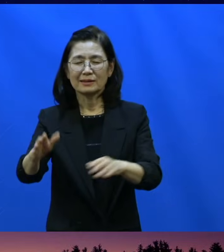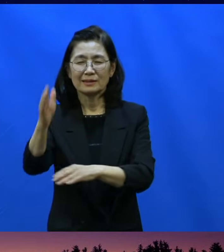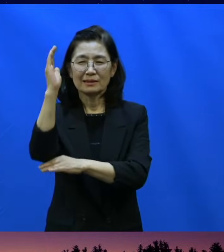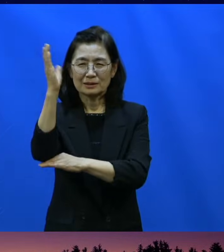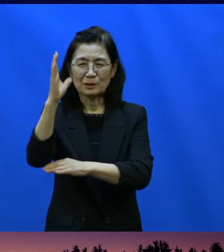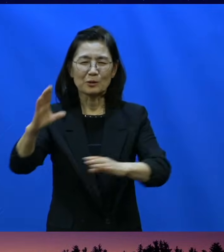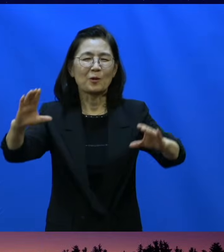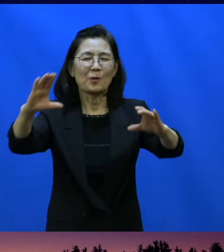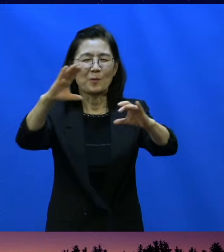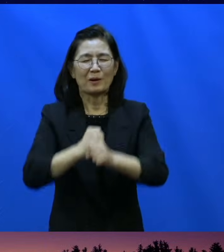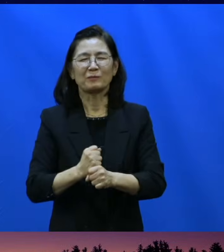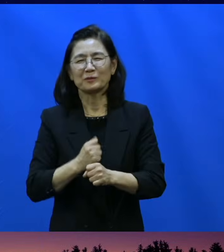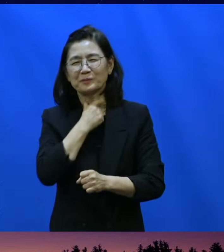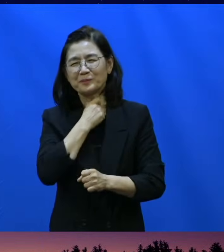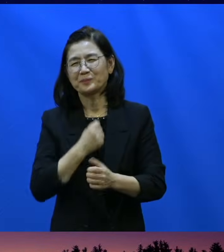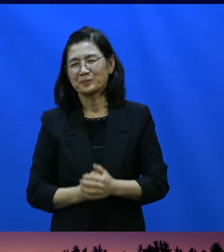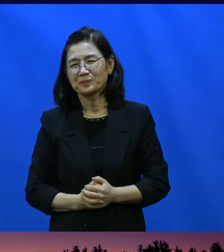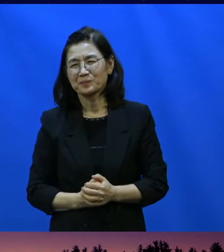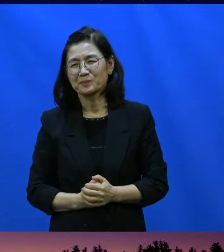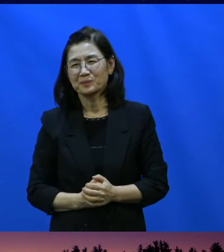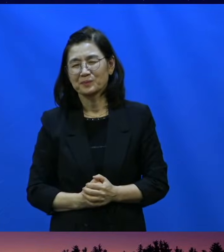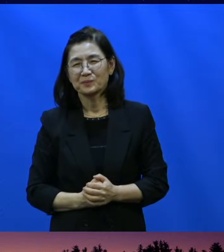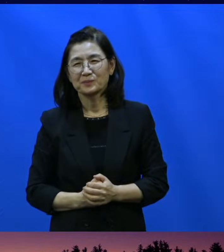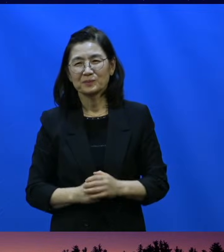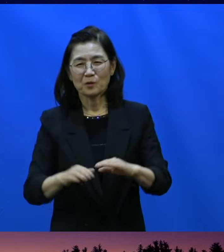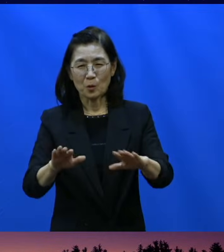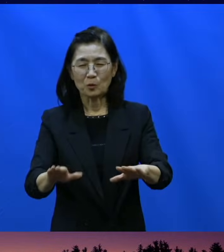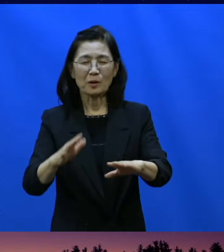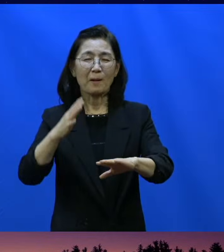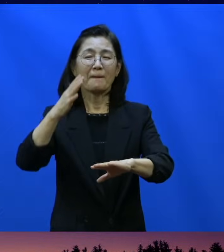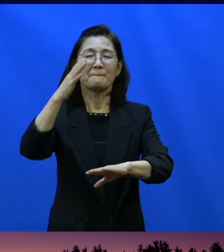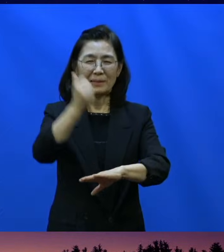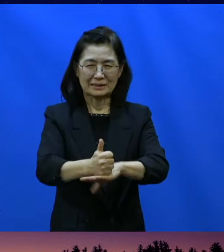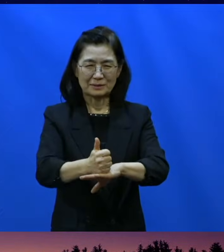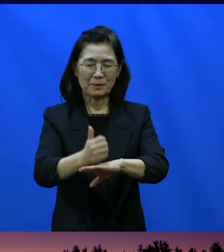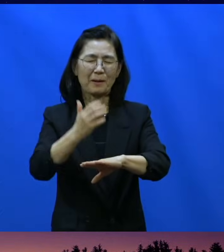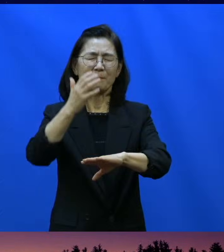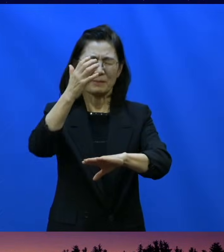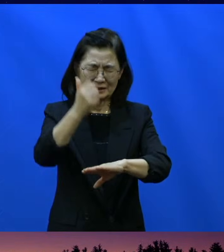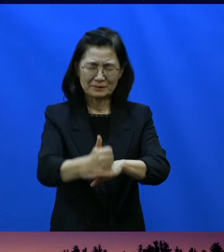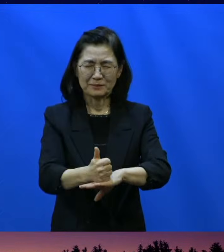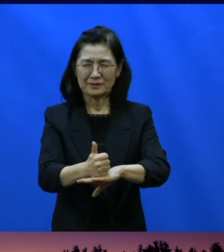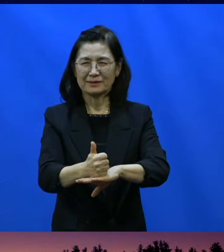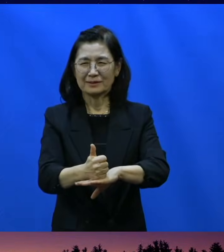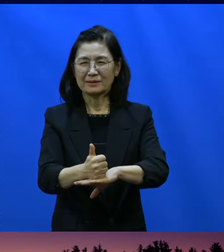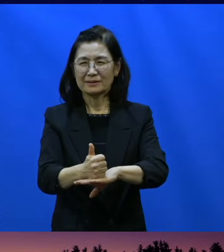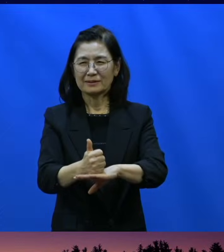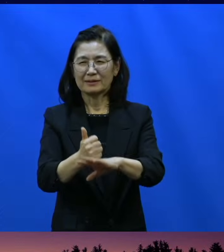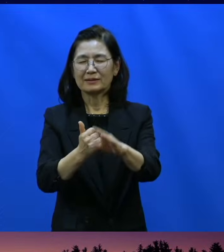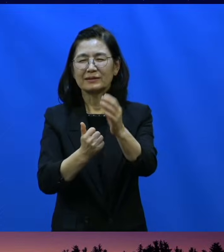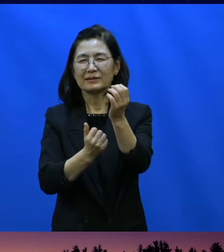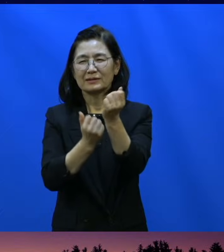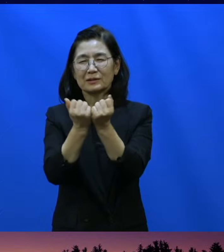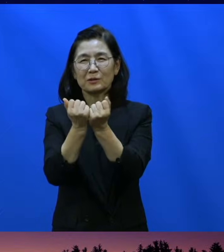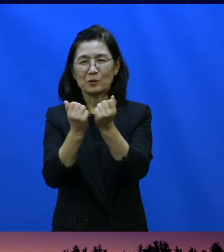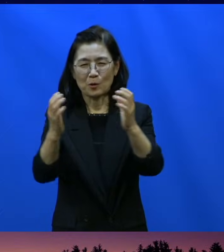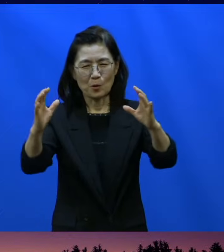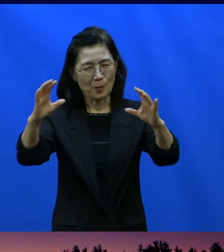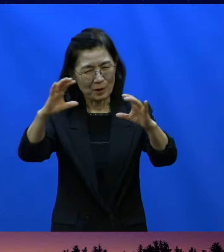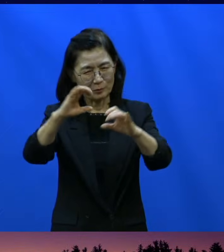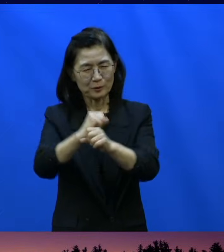됐어요. 오늘 이제 마지막 설교라고, 올해 마지막 설교라고 제가